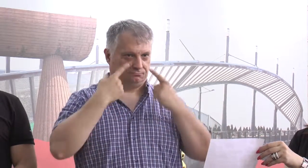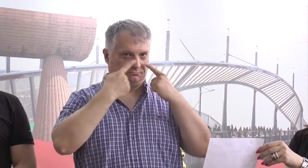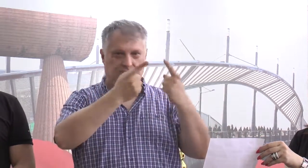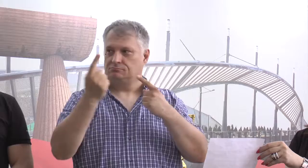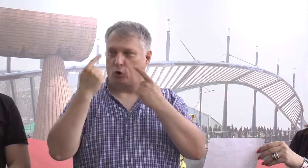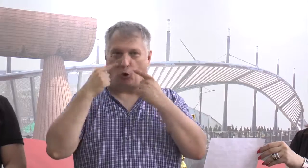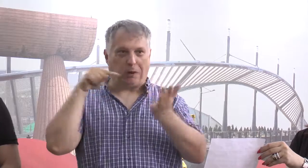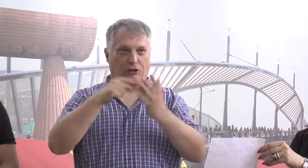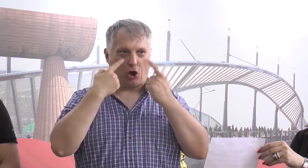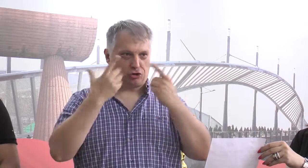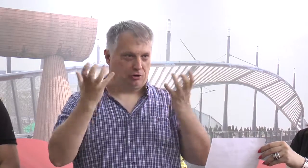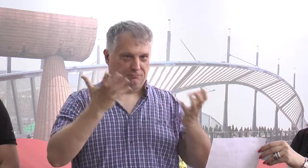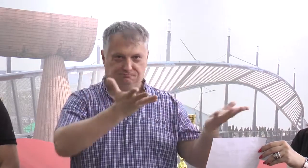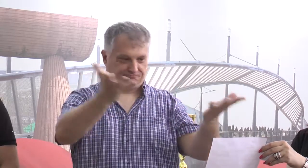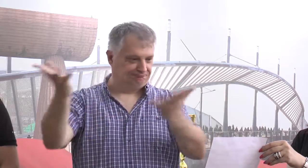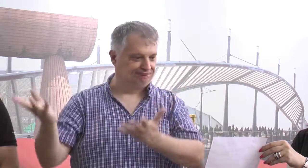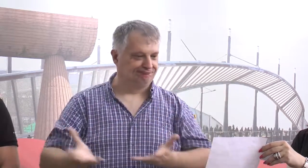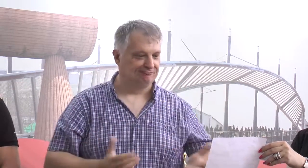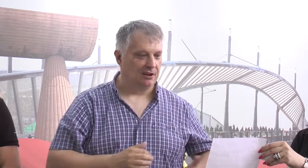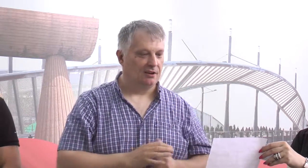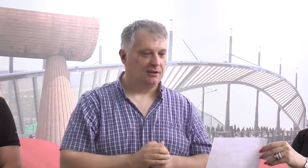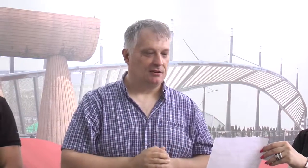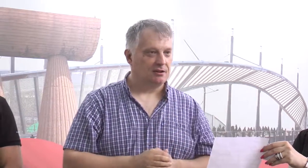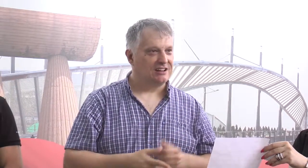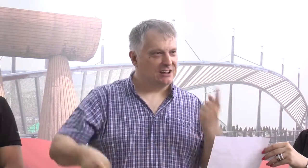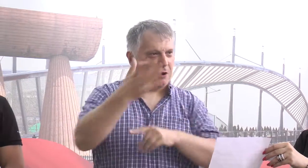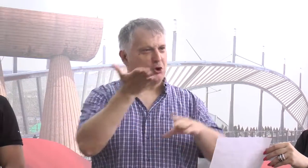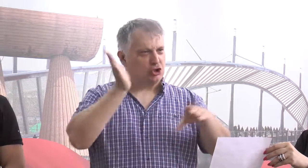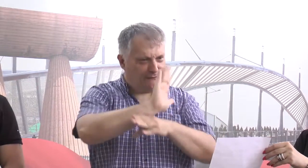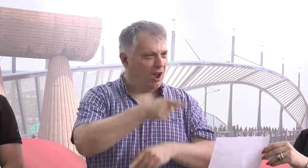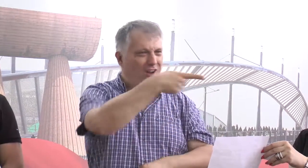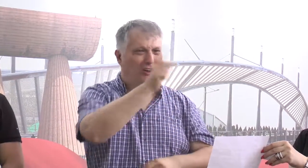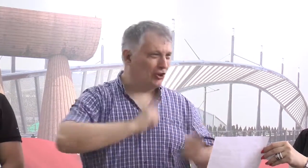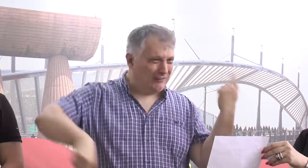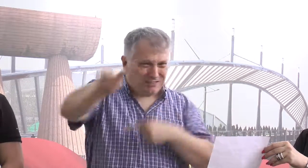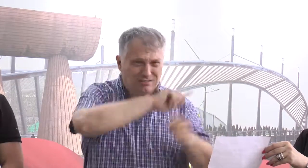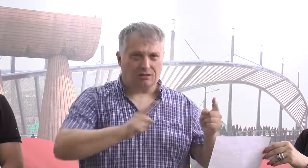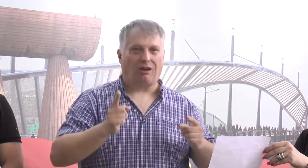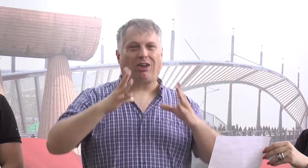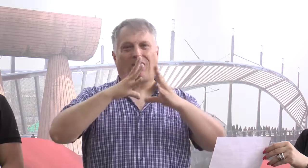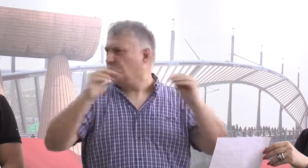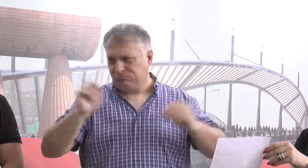Velika mi je želja da sad to pogledam, kako, šta ste sve vi to radili.